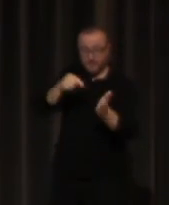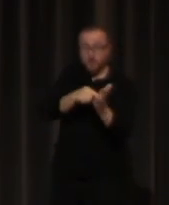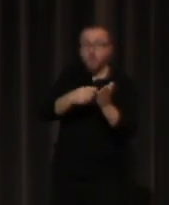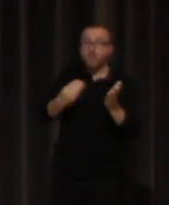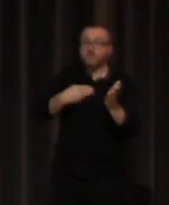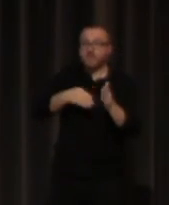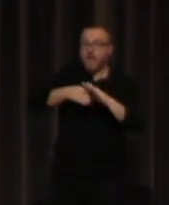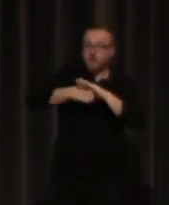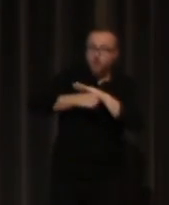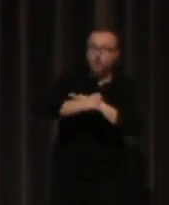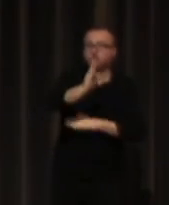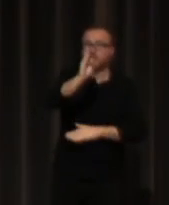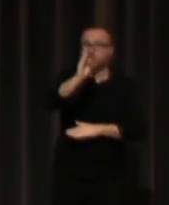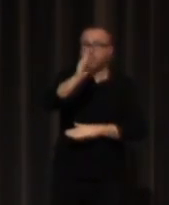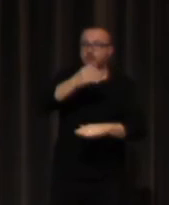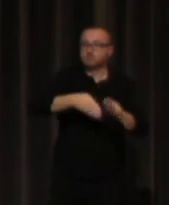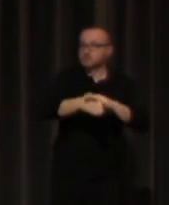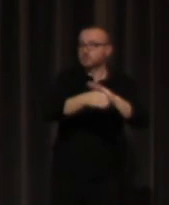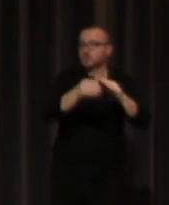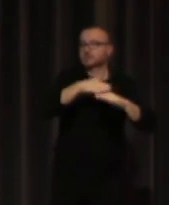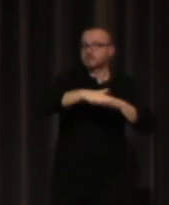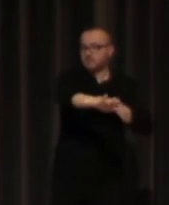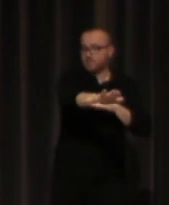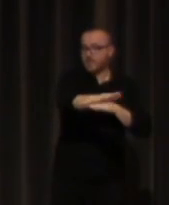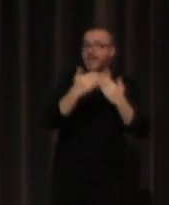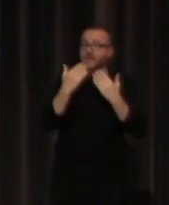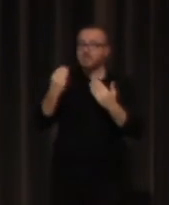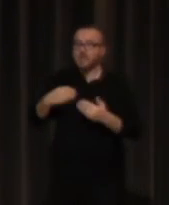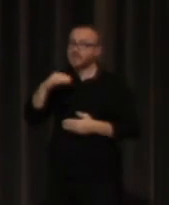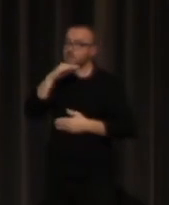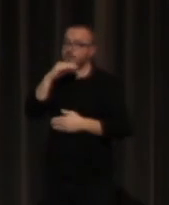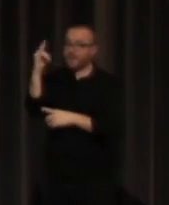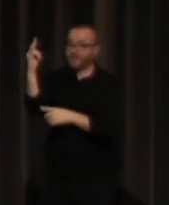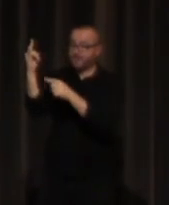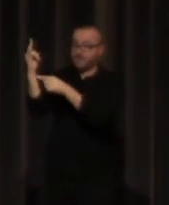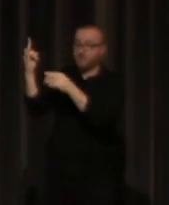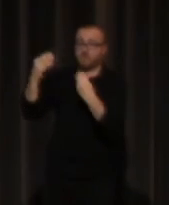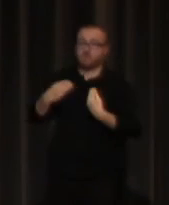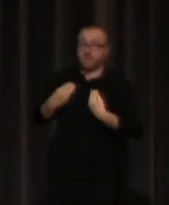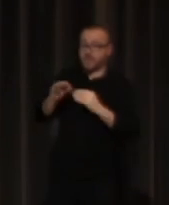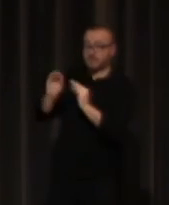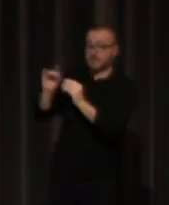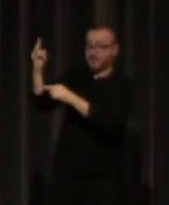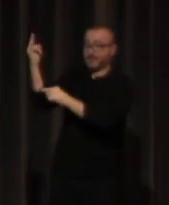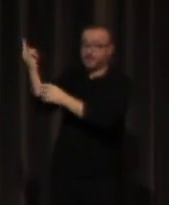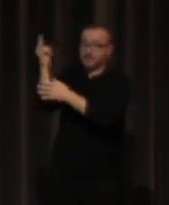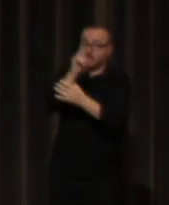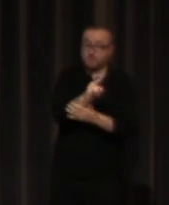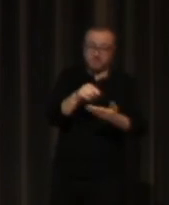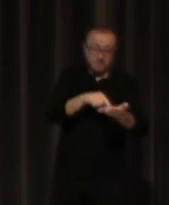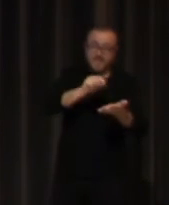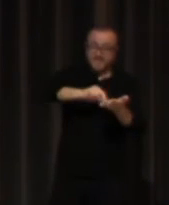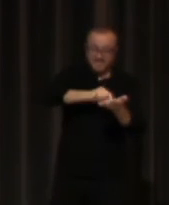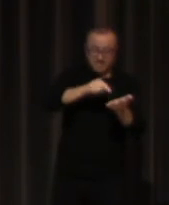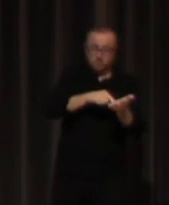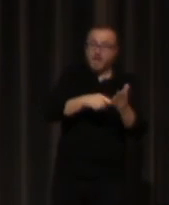l'entorn preservat per poder créixer, expandir-se, viure. I el Celan, com espero molts de vosaltres sabreu, és el